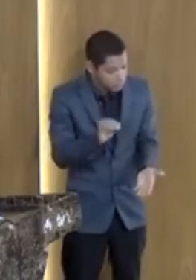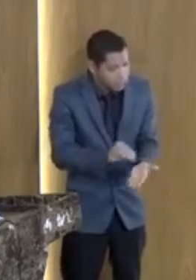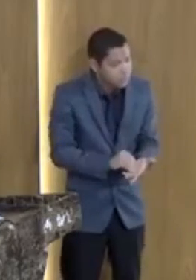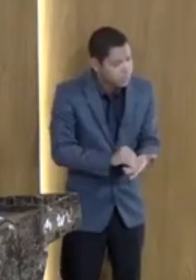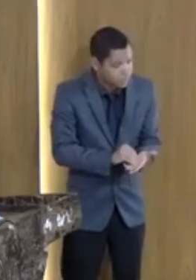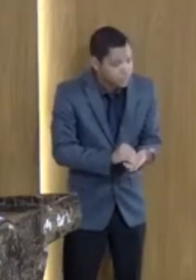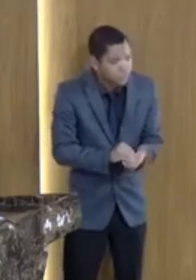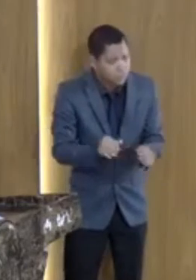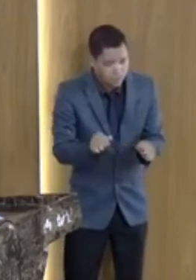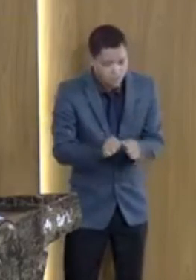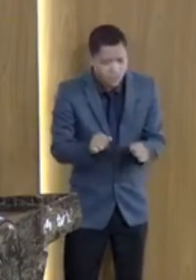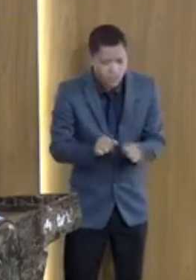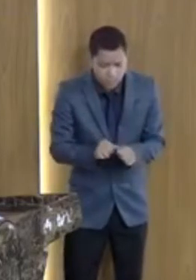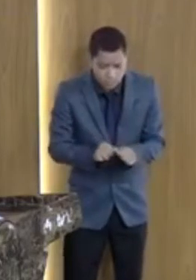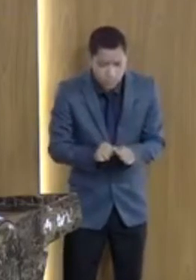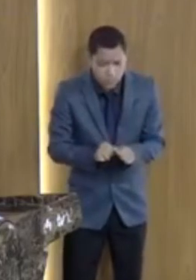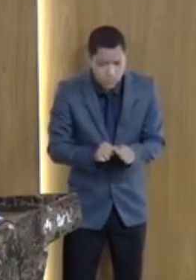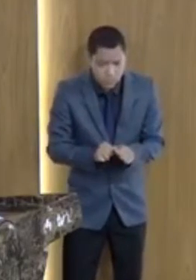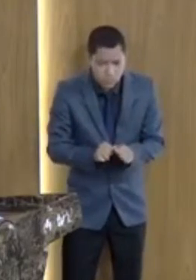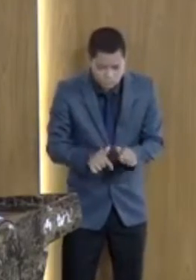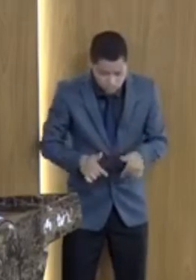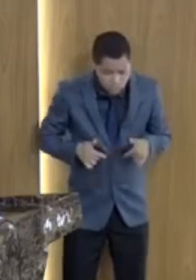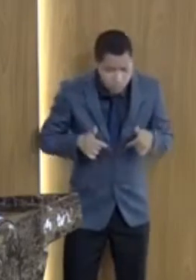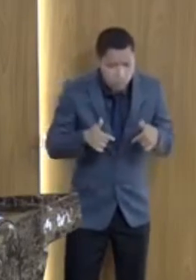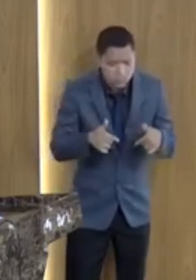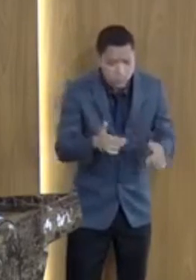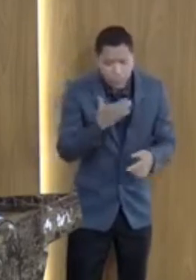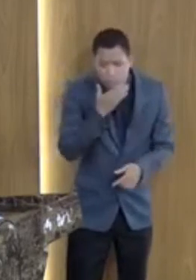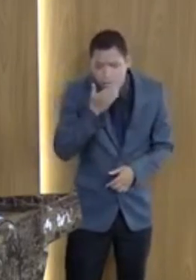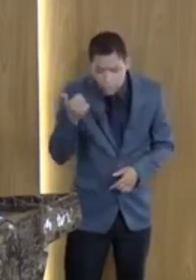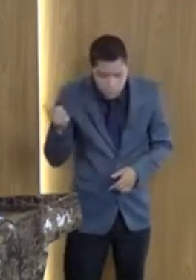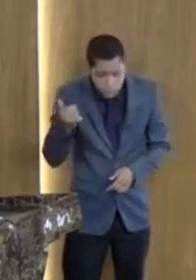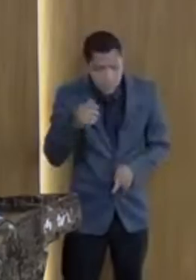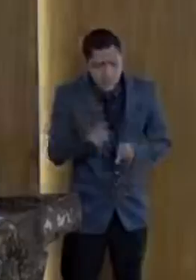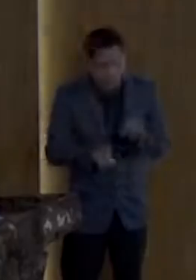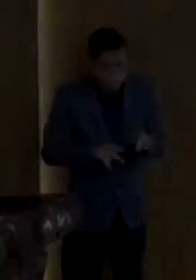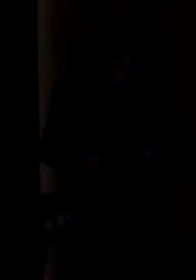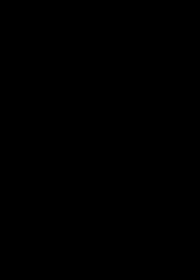materializada e efetivada e beneficiar as pessoas que mais sofrem, que mais precisam.